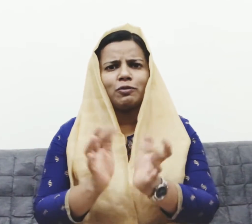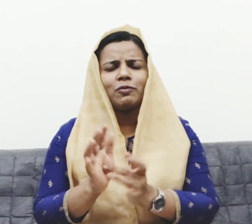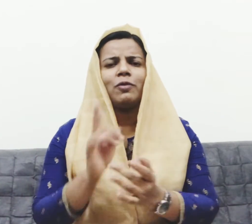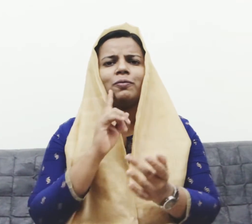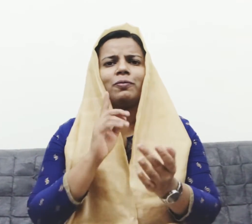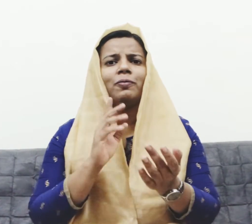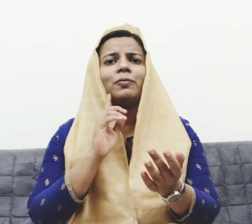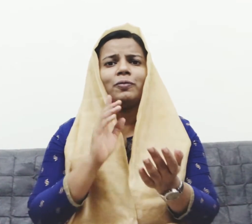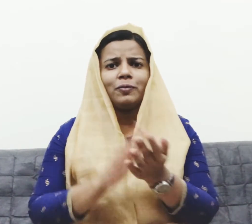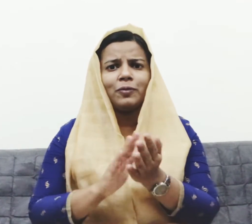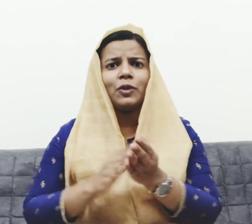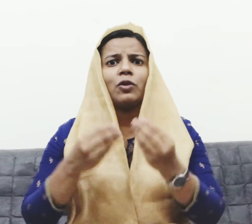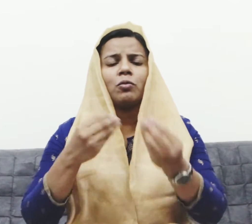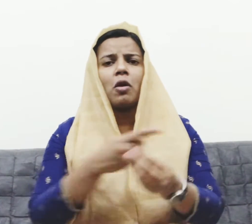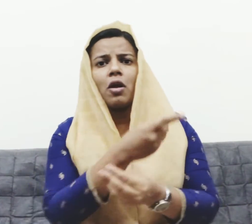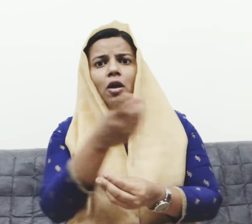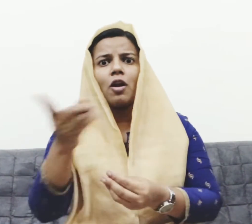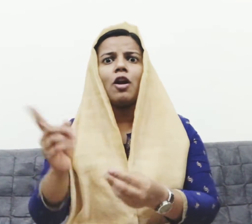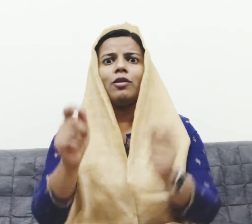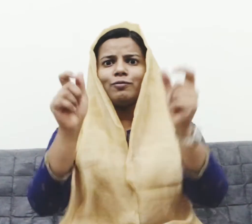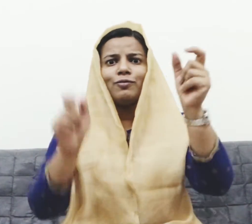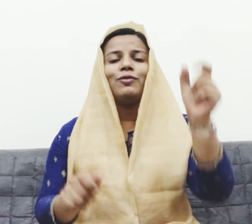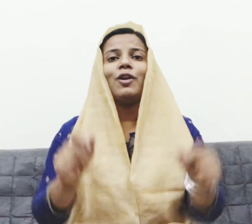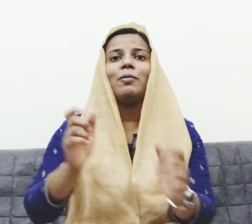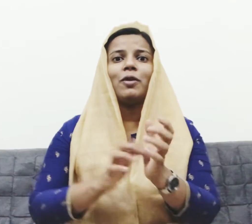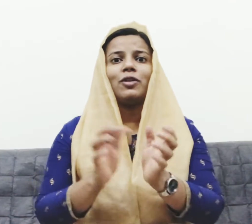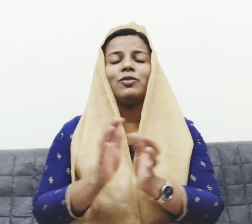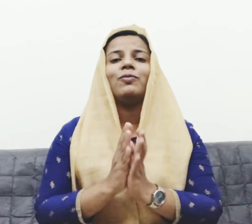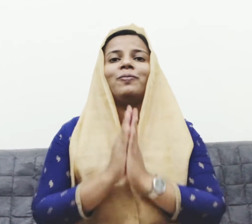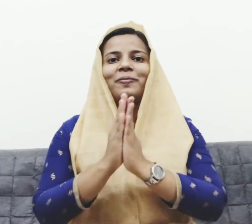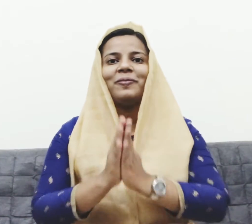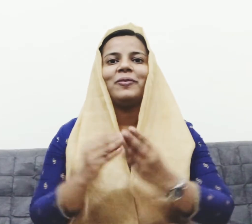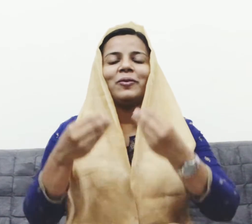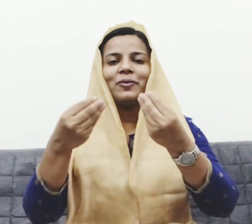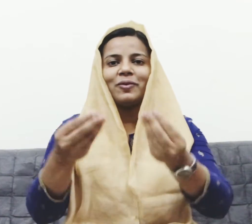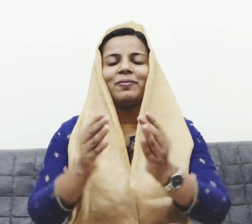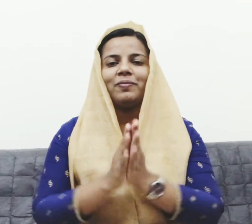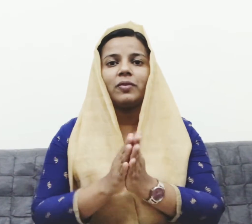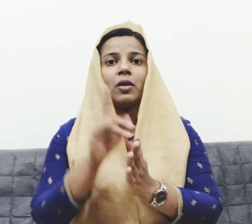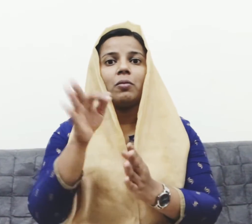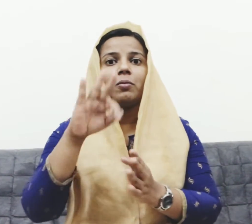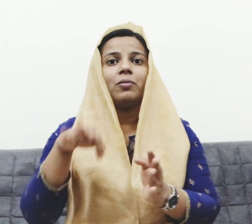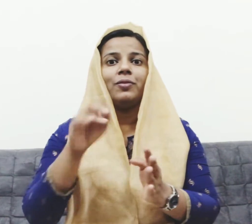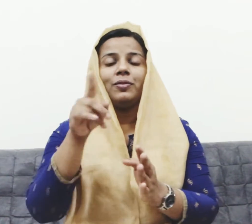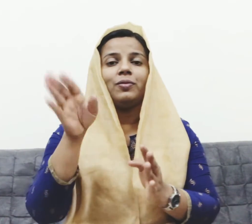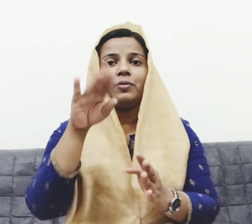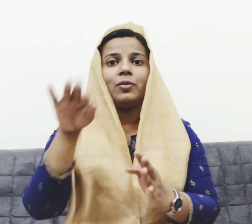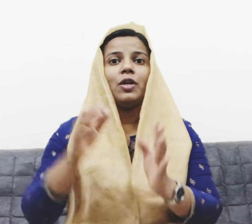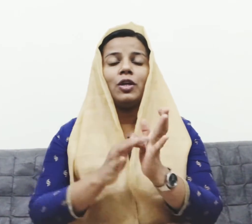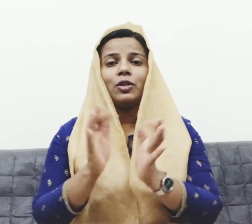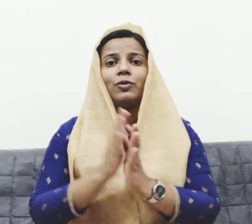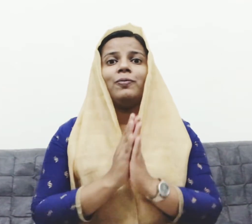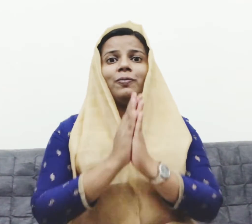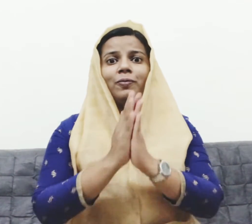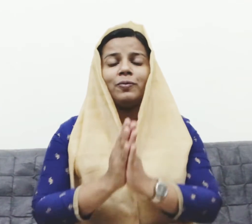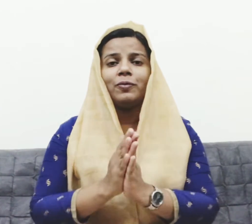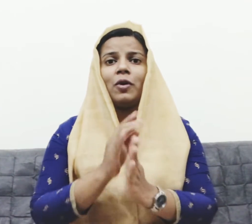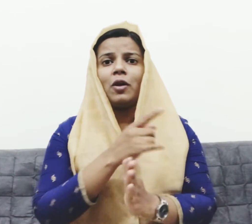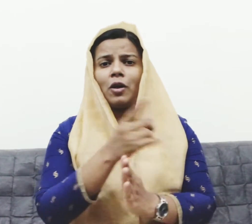വിളിച്ചപേക്ഷിക്കും. യഹോവയ്ക്ക് ഞാൻ നേർച്ചകളെ സകല ജനവും കാങ്ങ് കഴിക്കും. ഹല്ലേലൂയ. 18-ഉം 19-ഉം യഹോവയുടെ ആലയത്തിൻ്റെ പ്രാകാരങ്ങളിൽ